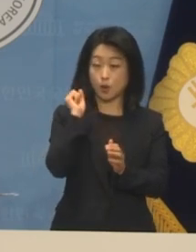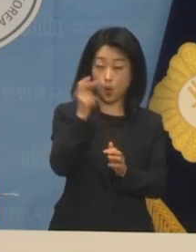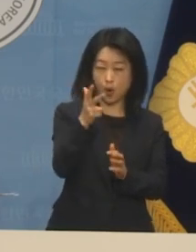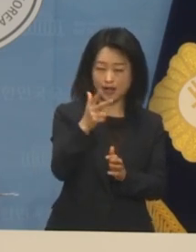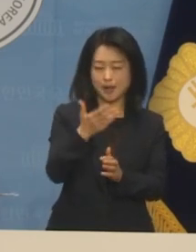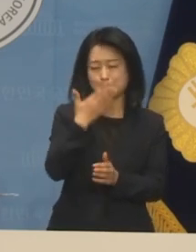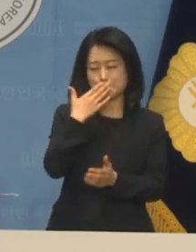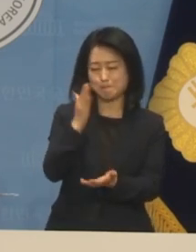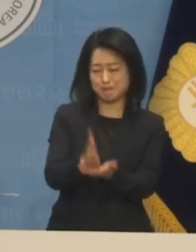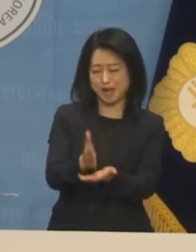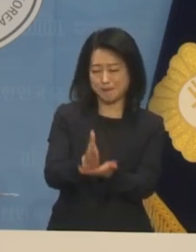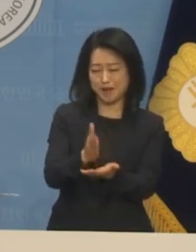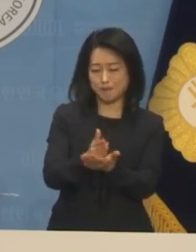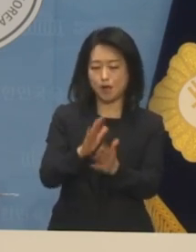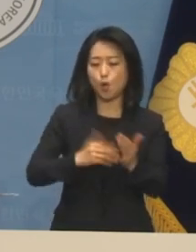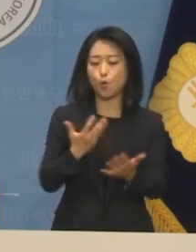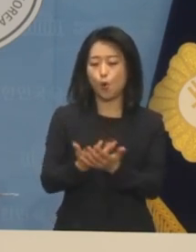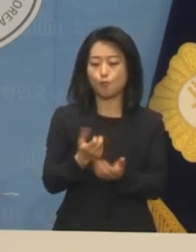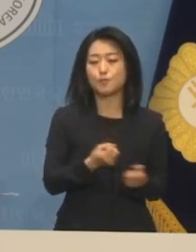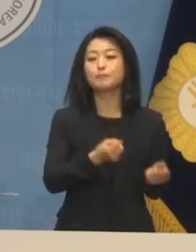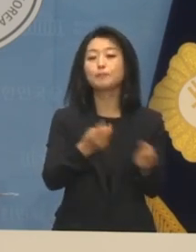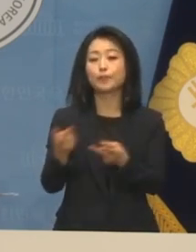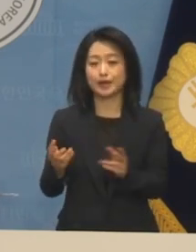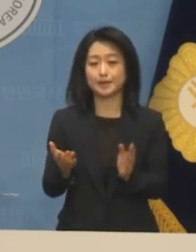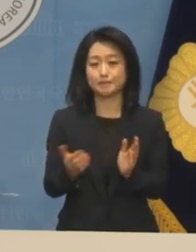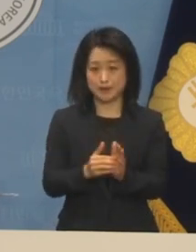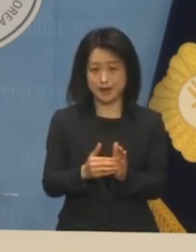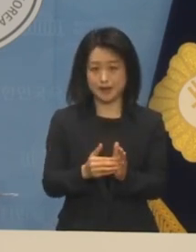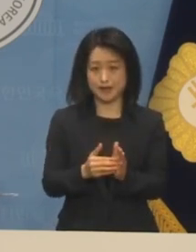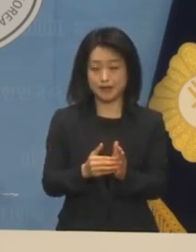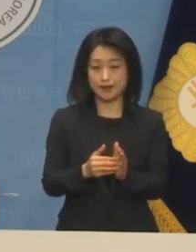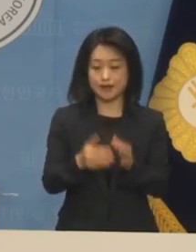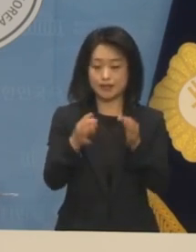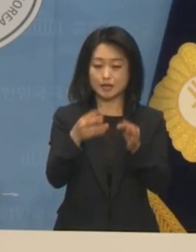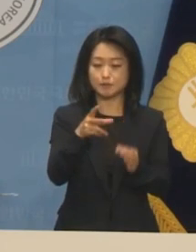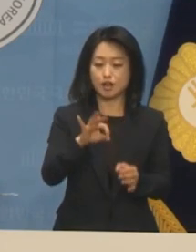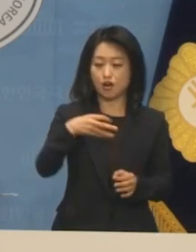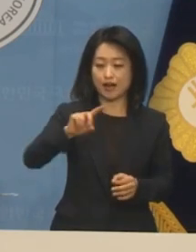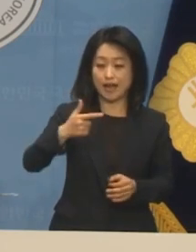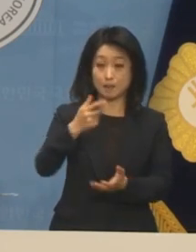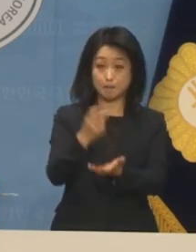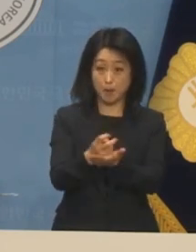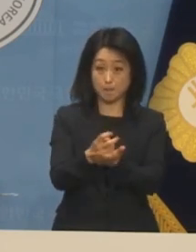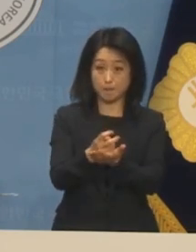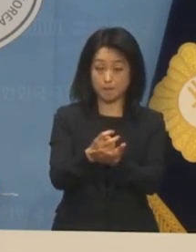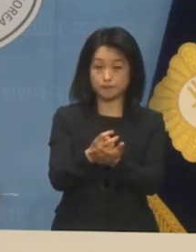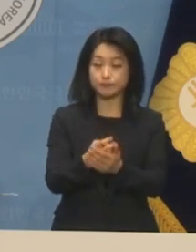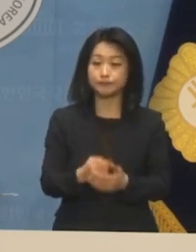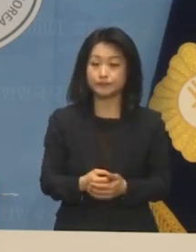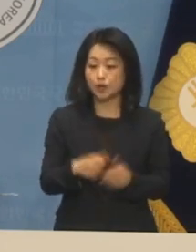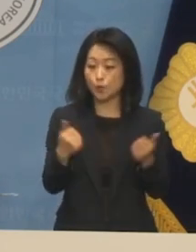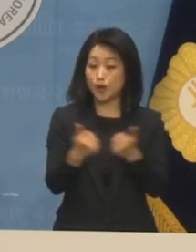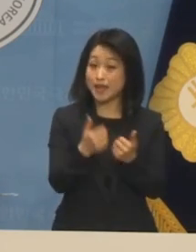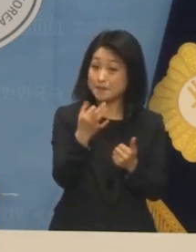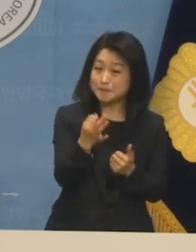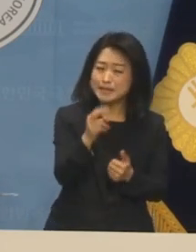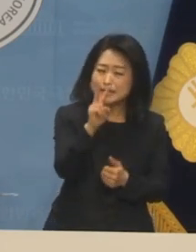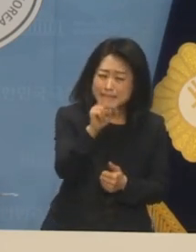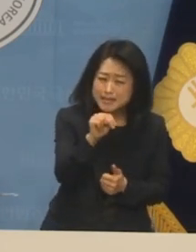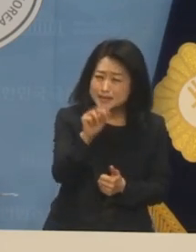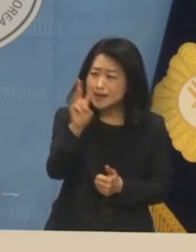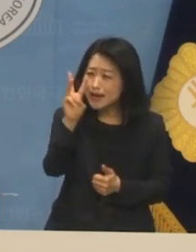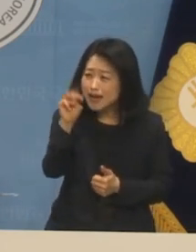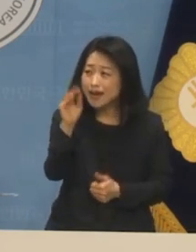방침을 공문으로 내려보낸 바 있습니다. 김영란법에 따르면 공공기관 회의비는 2, 3만 원